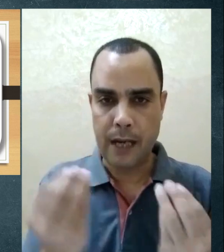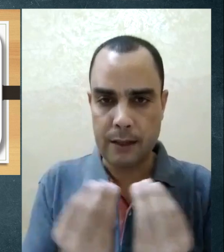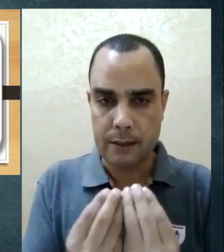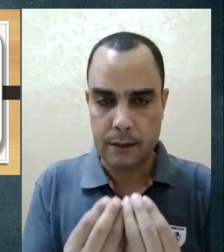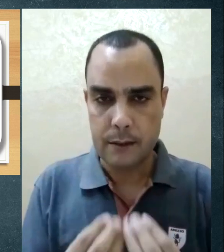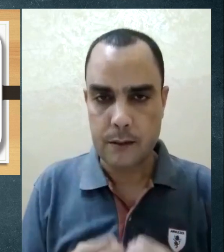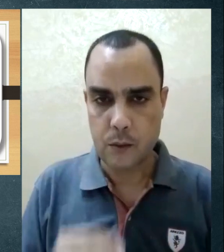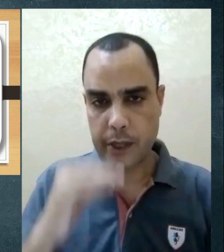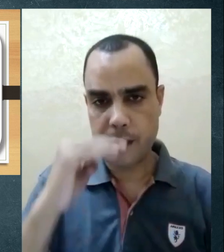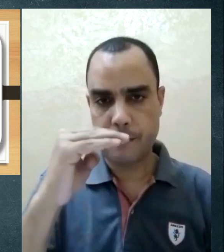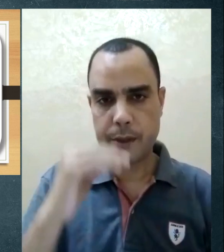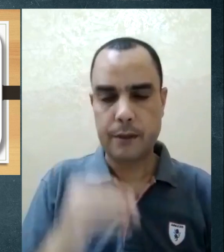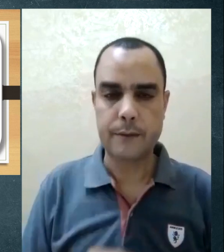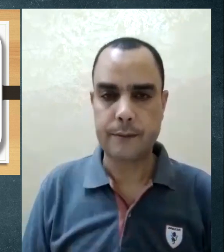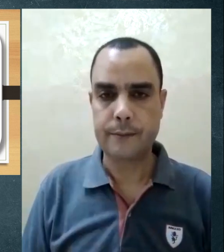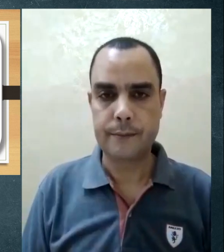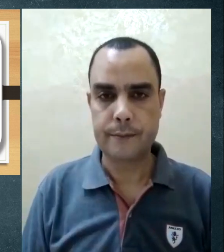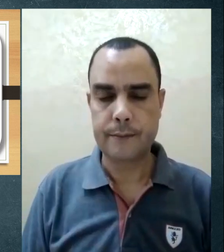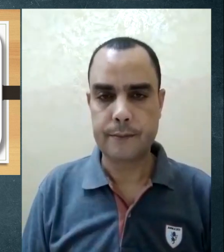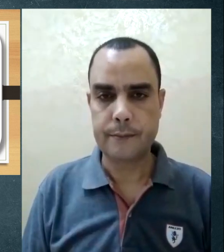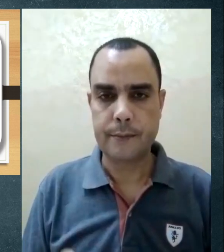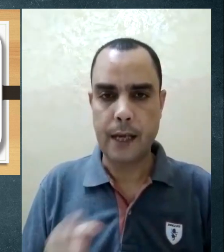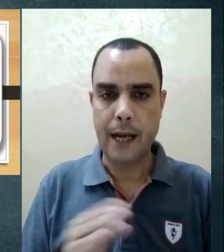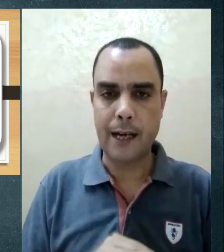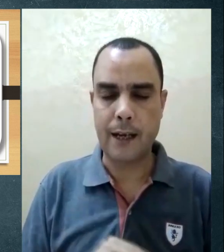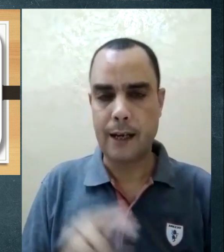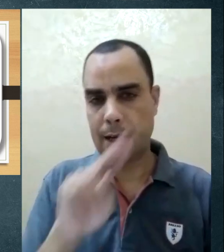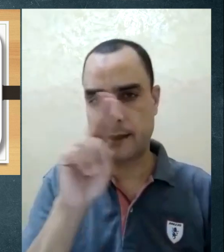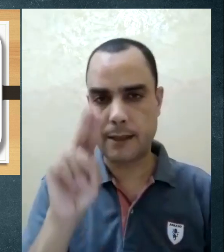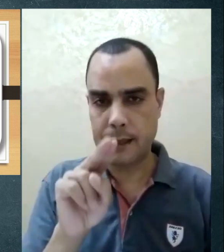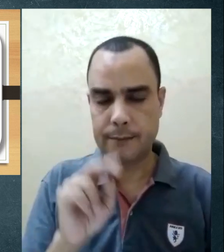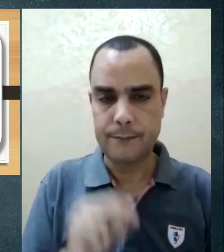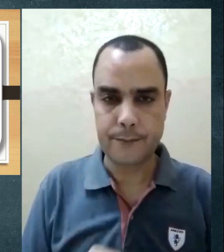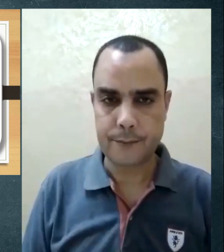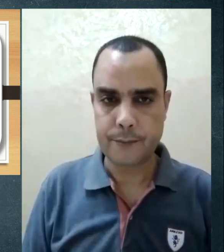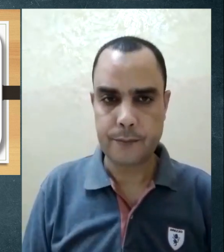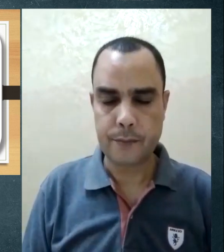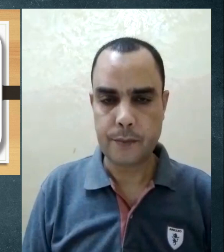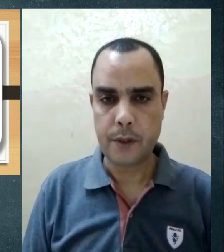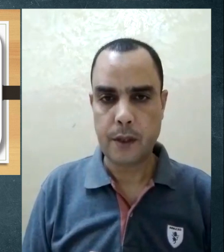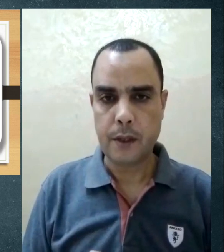تعالوا معا نجيب على الأسئلة.